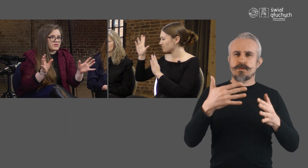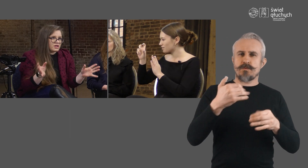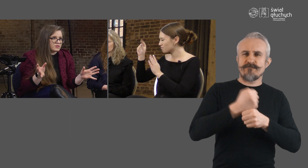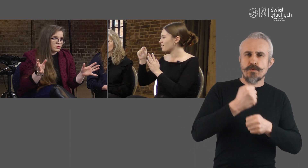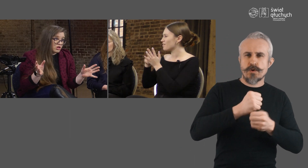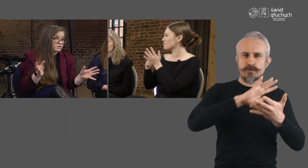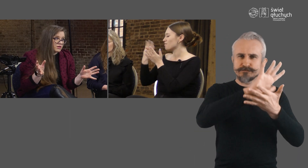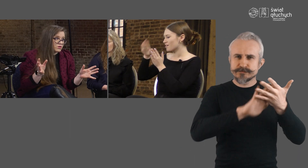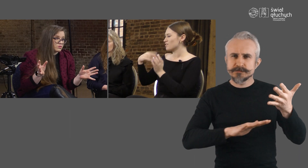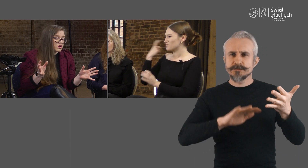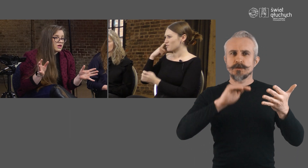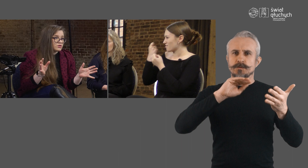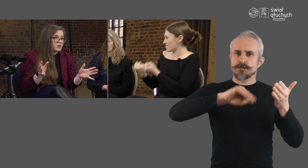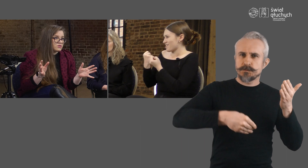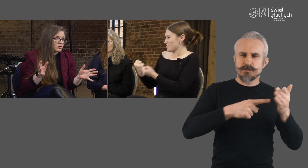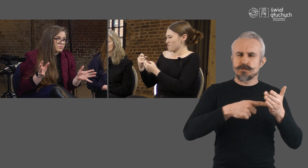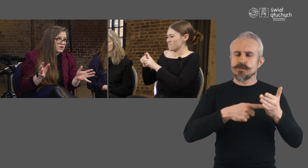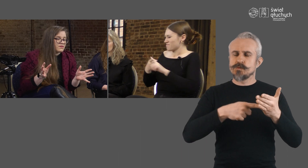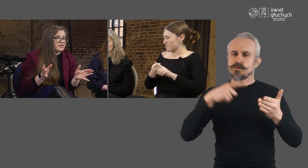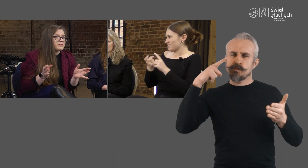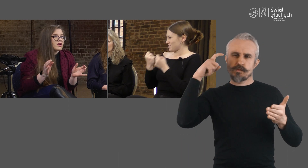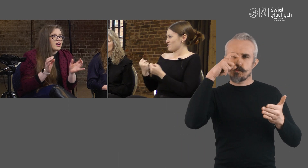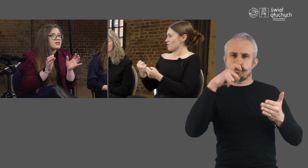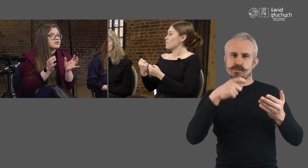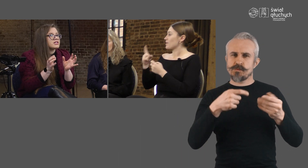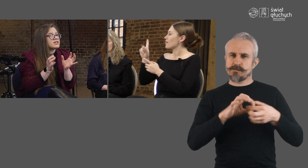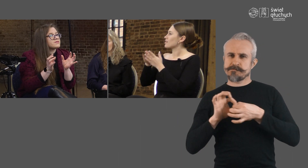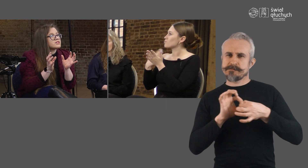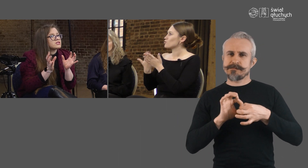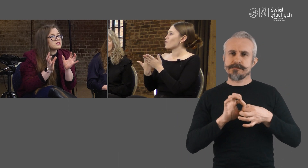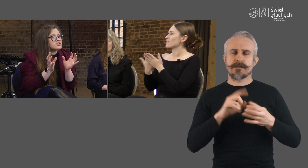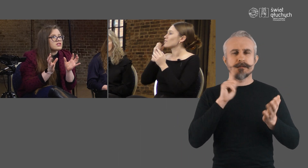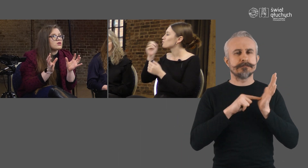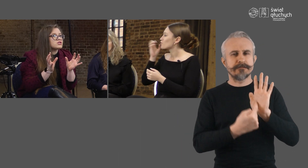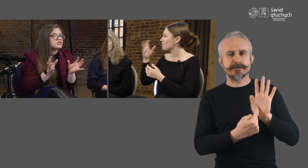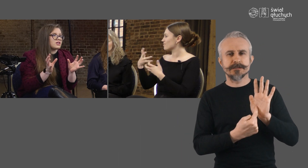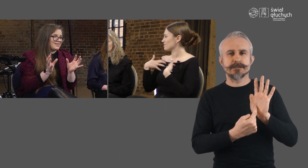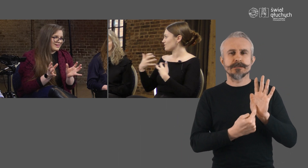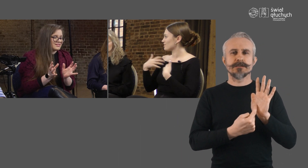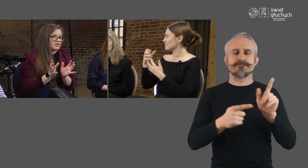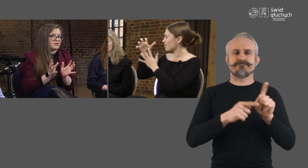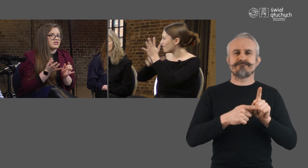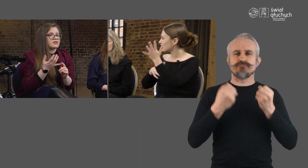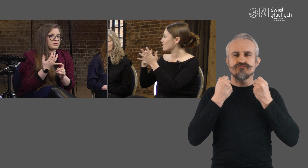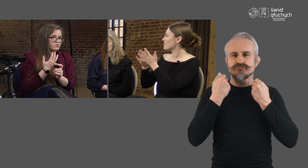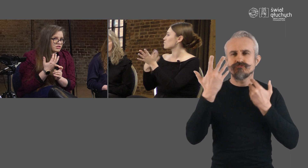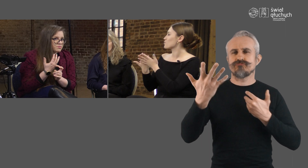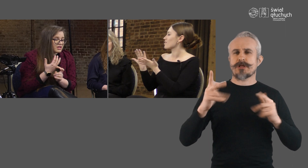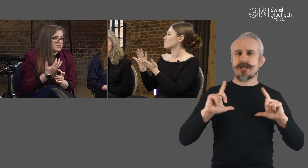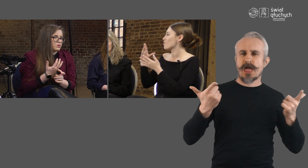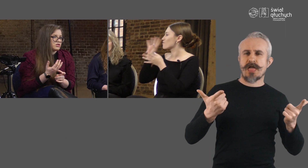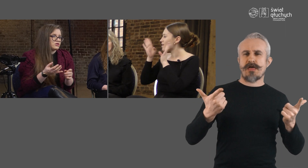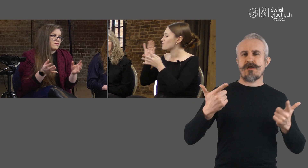trudne, bo nawet dla słyszących osób są bardzo skomplikowane. Ale na przykład takie z codziennego życia teksty, czyli na przykład